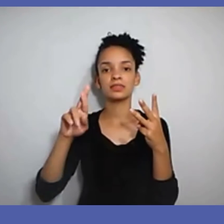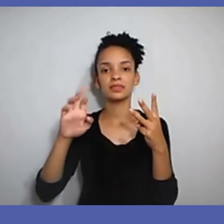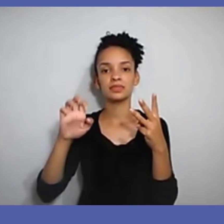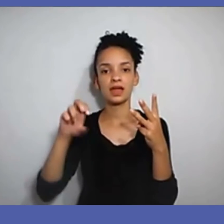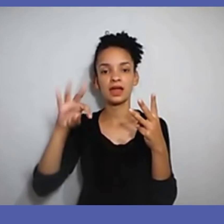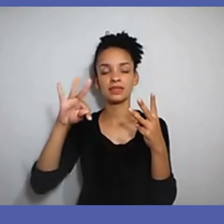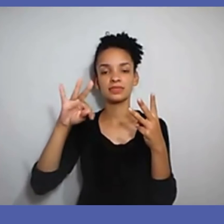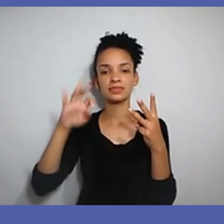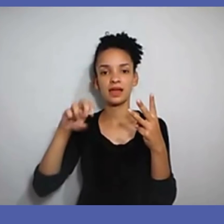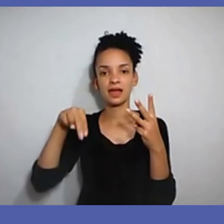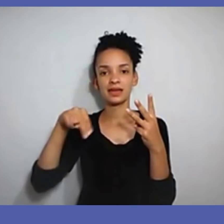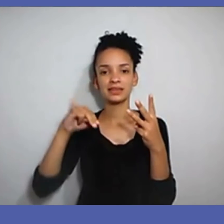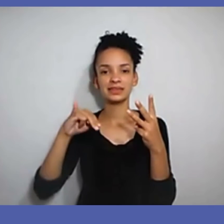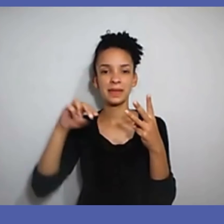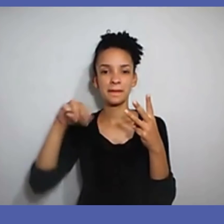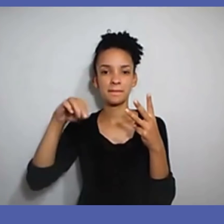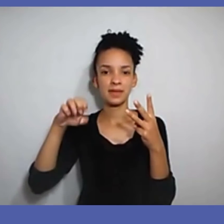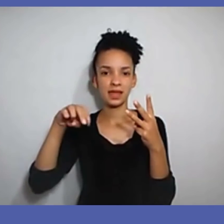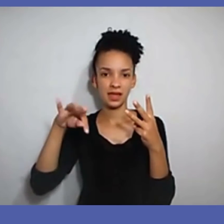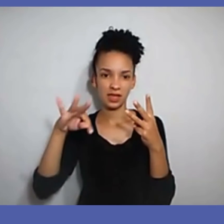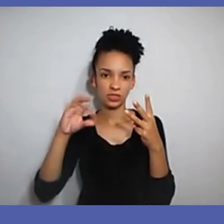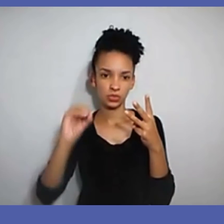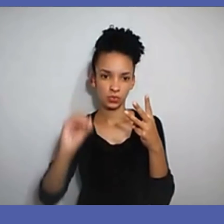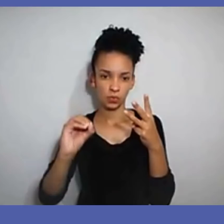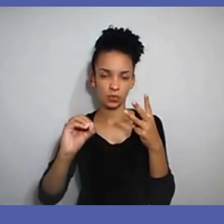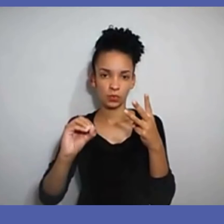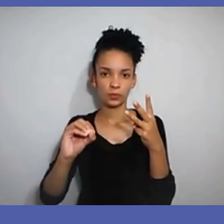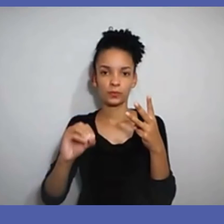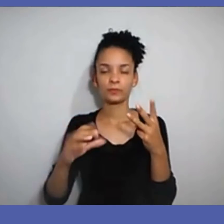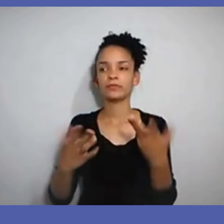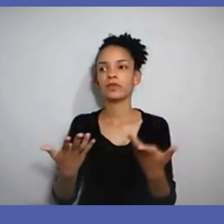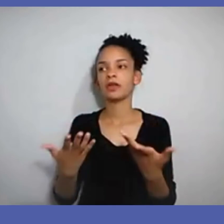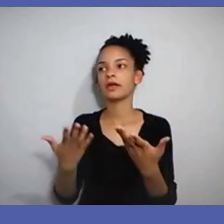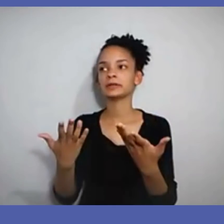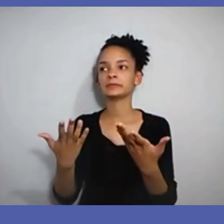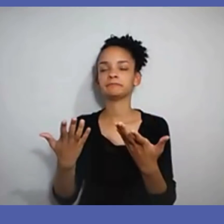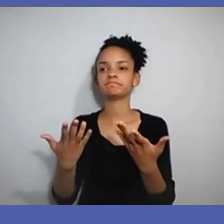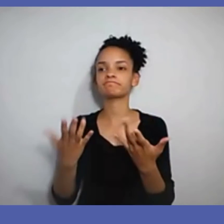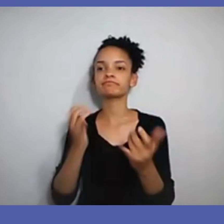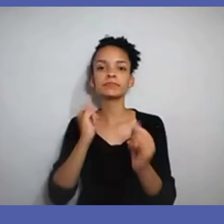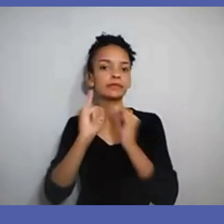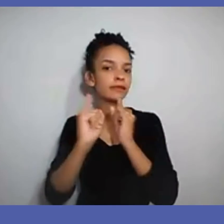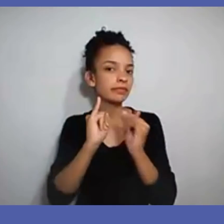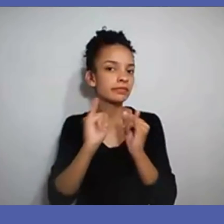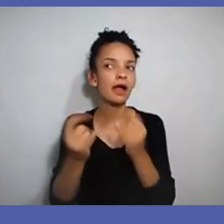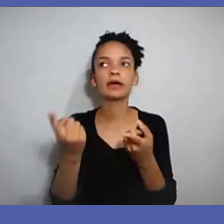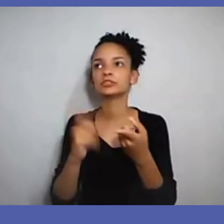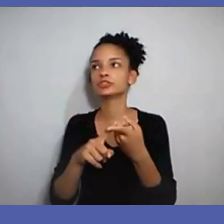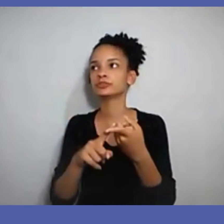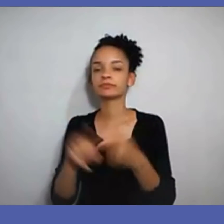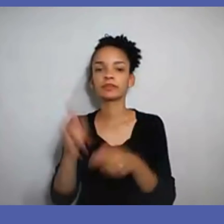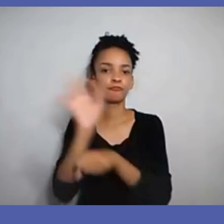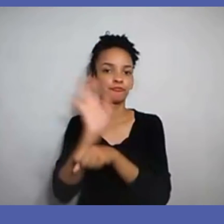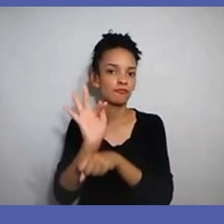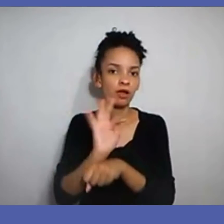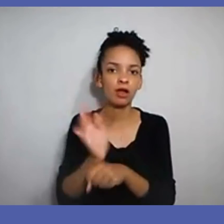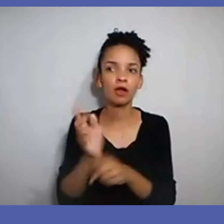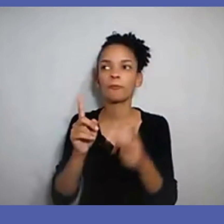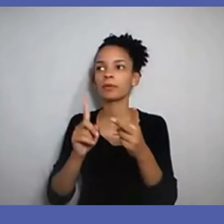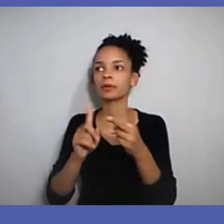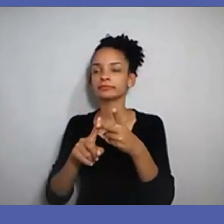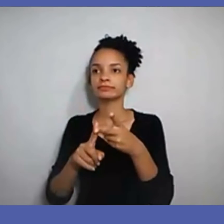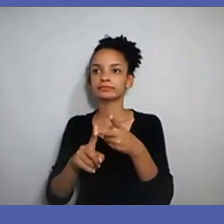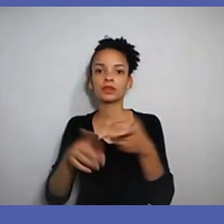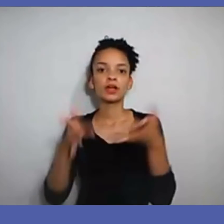etc, etc, parque de diversão, a própria internet, os games, né? Então tem essas 3